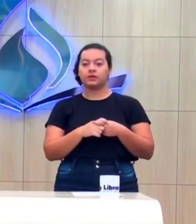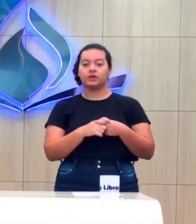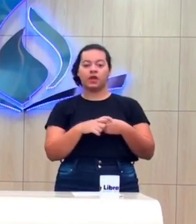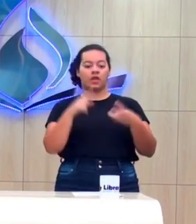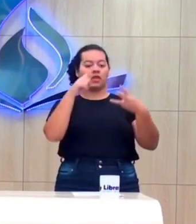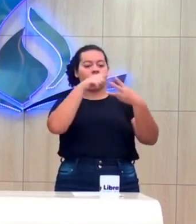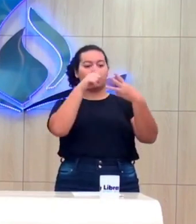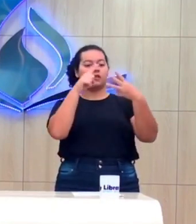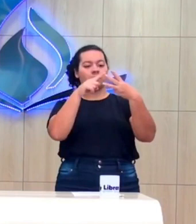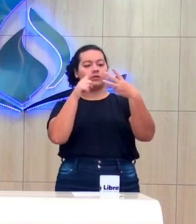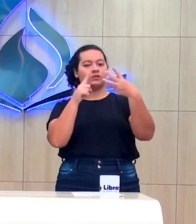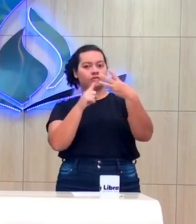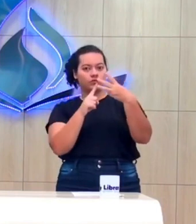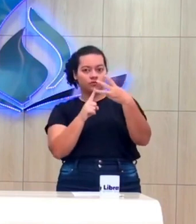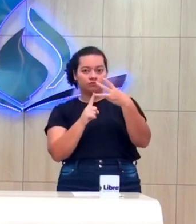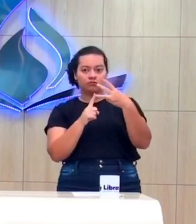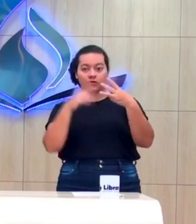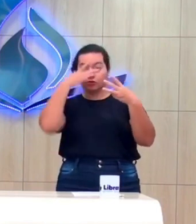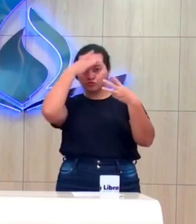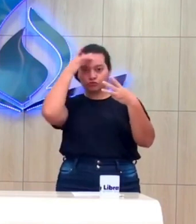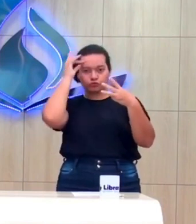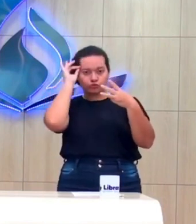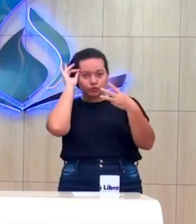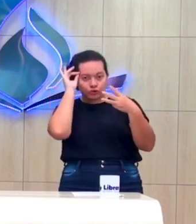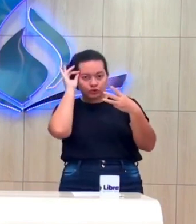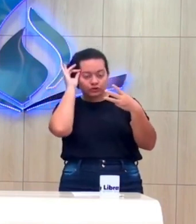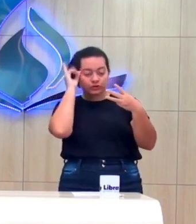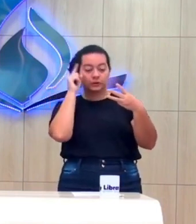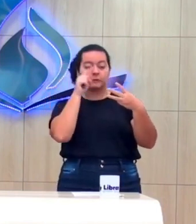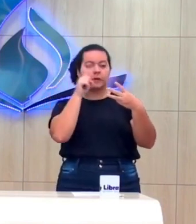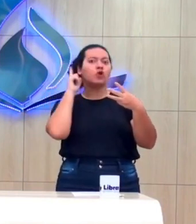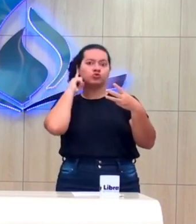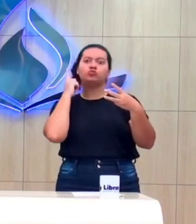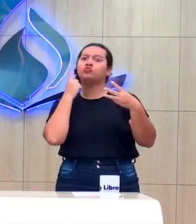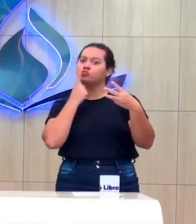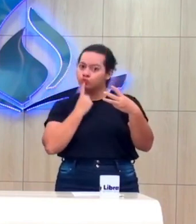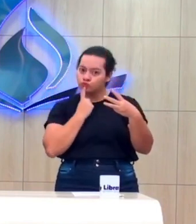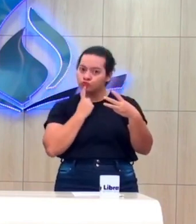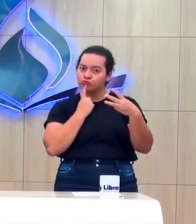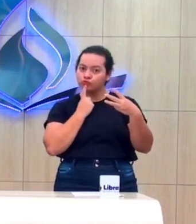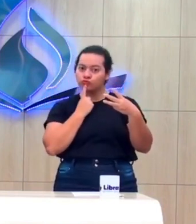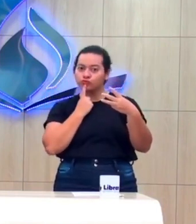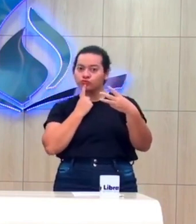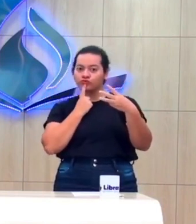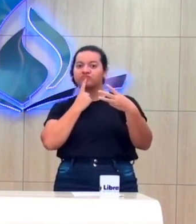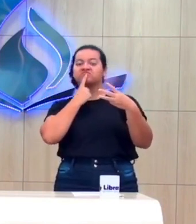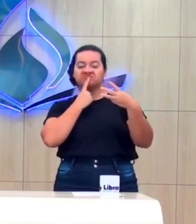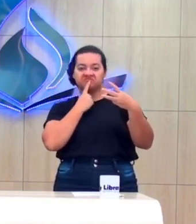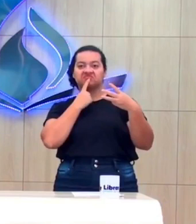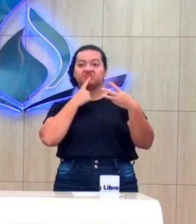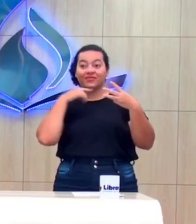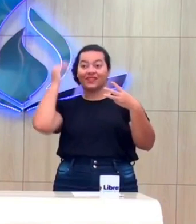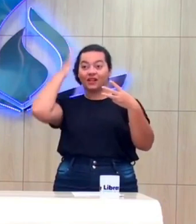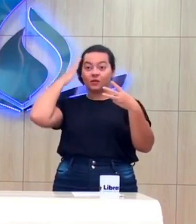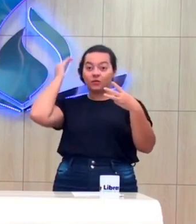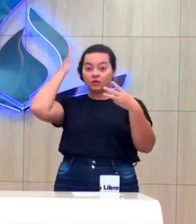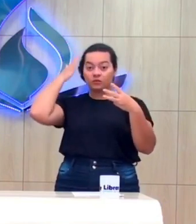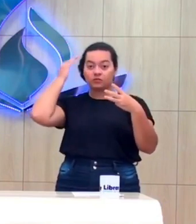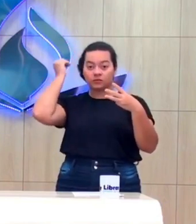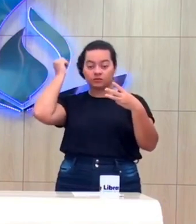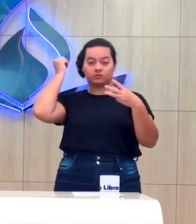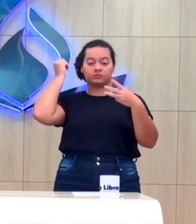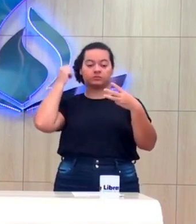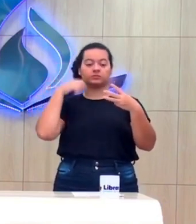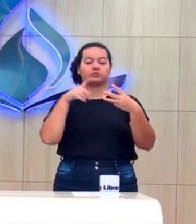destacaram e 3 pessoas que fazem parte da comunidade surda. Então, foi chamado para fazer